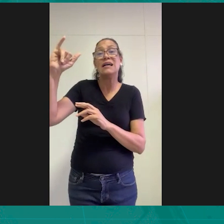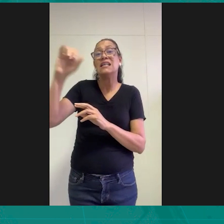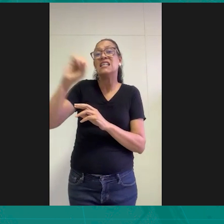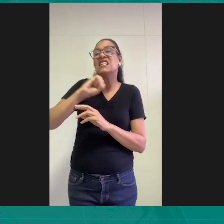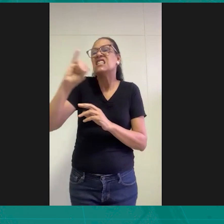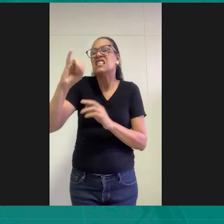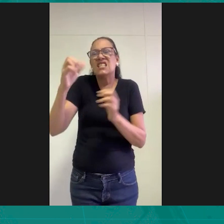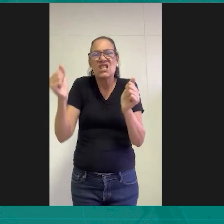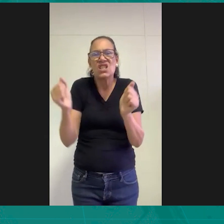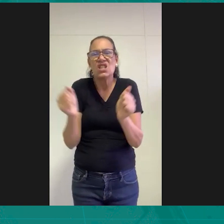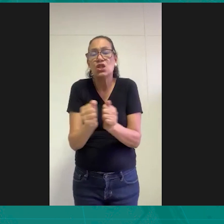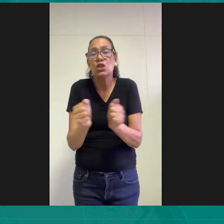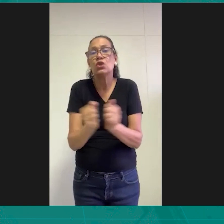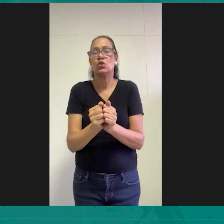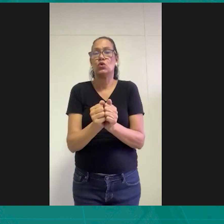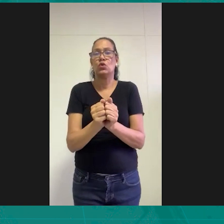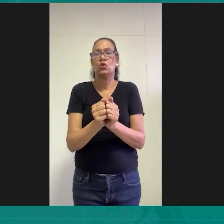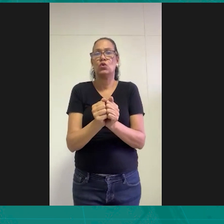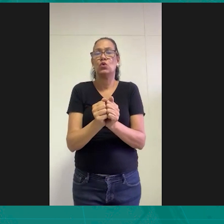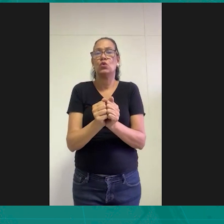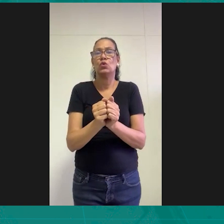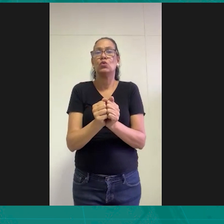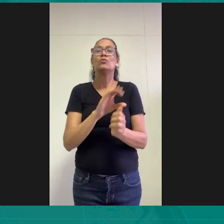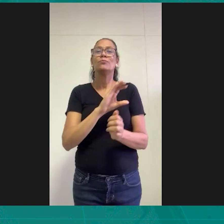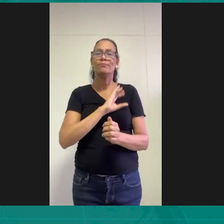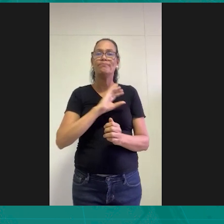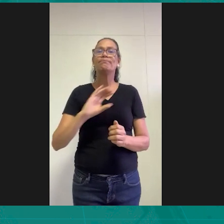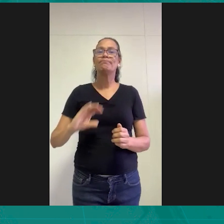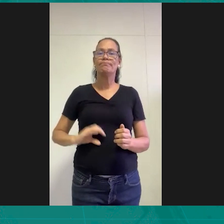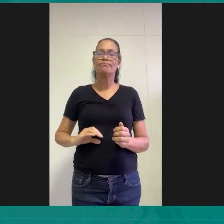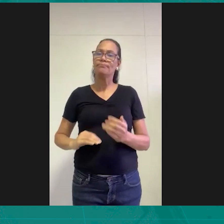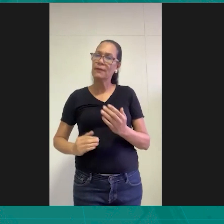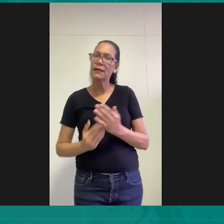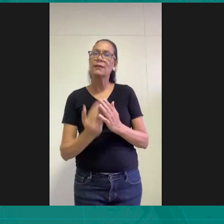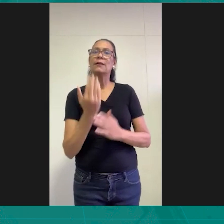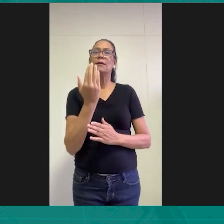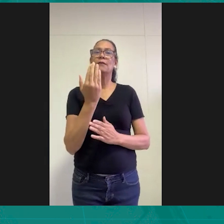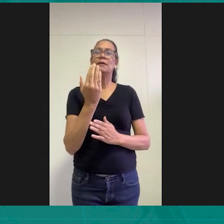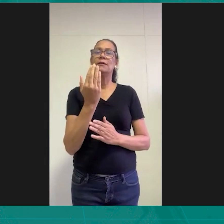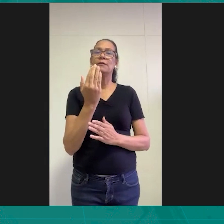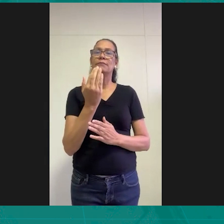no Pai, nós precisamos estar por meio de Cristo, em Cristo.